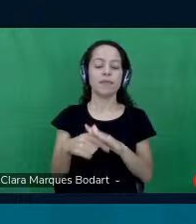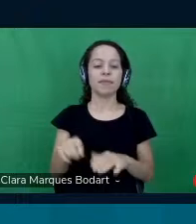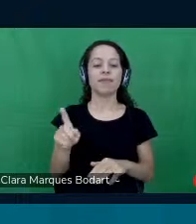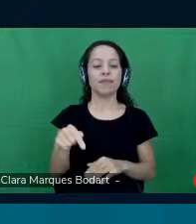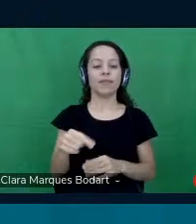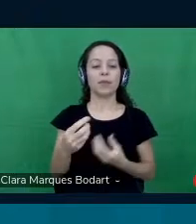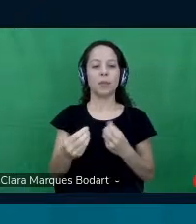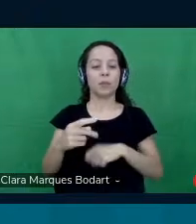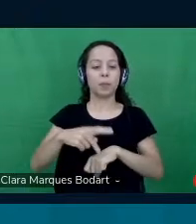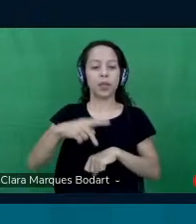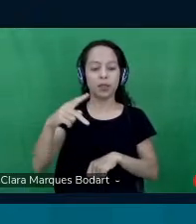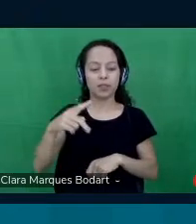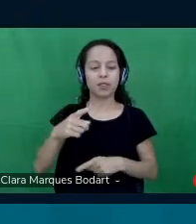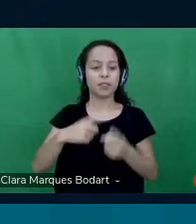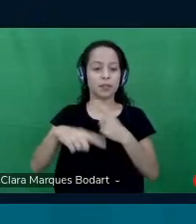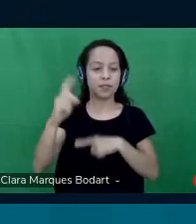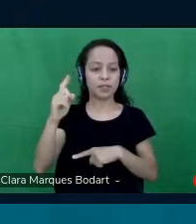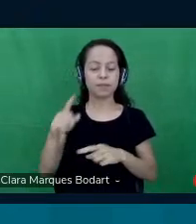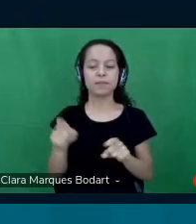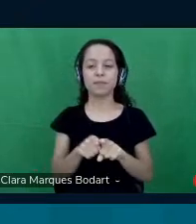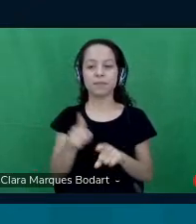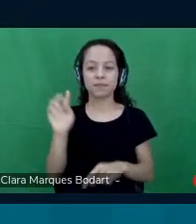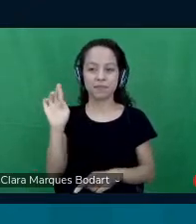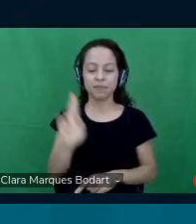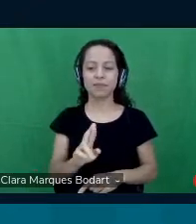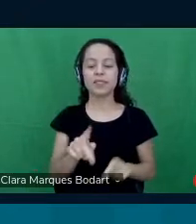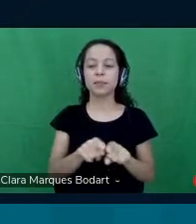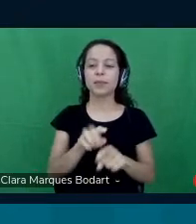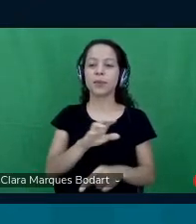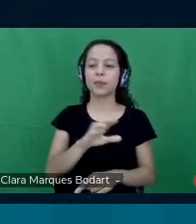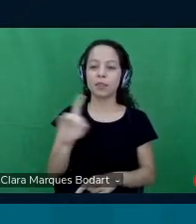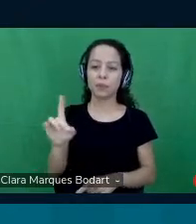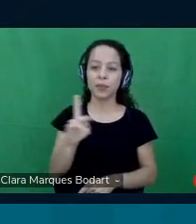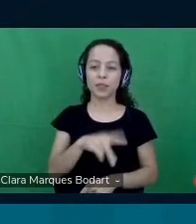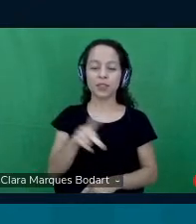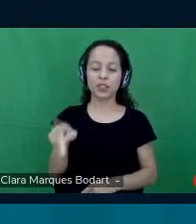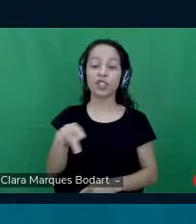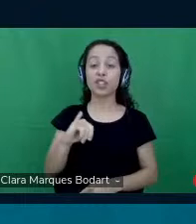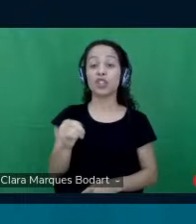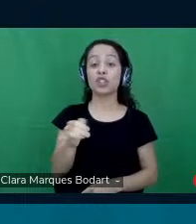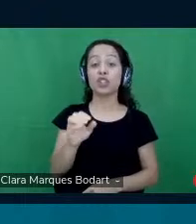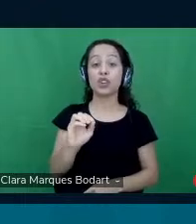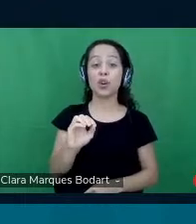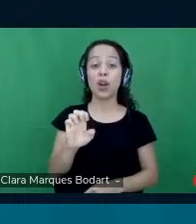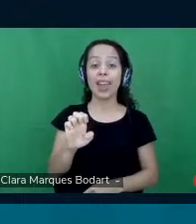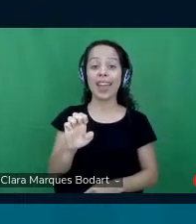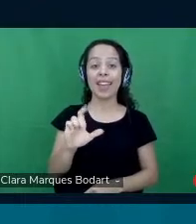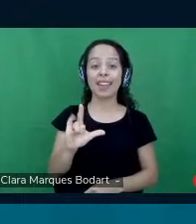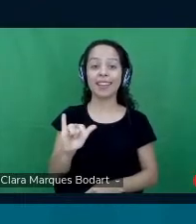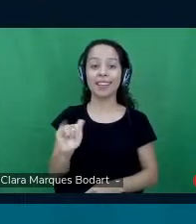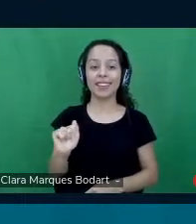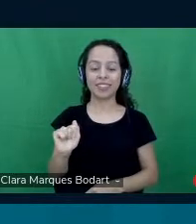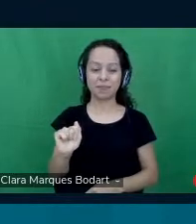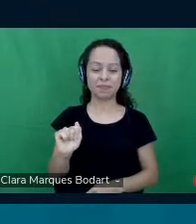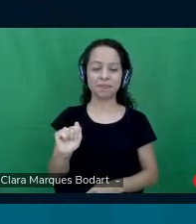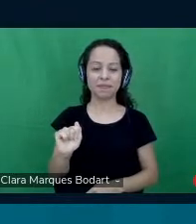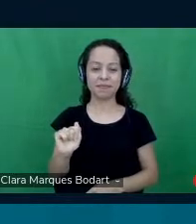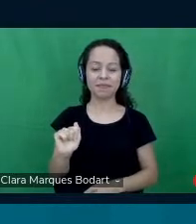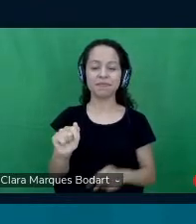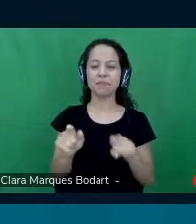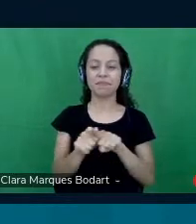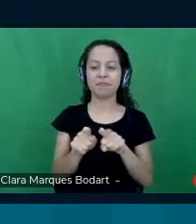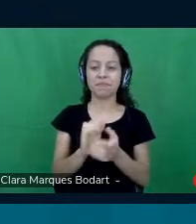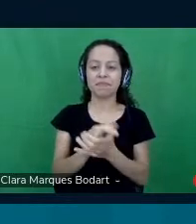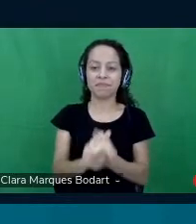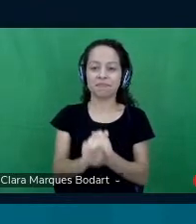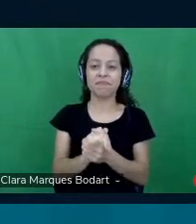e então, em nome deles, também da nossa coordenadora, professora Joelle, do Instituto Federal do Ceará. Saudar também todos